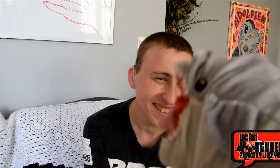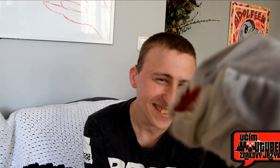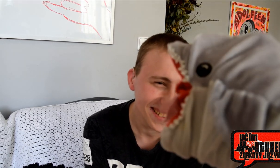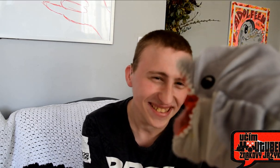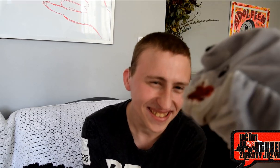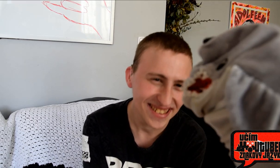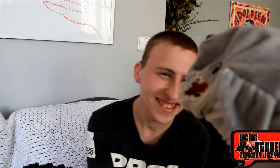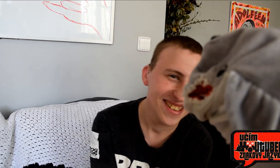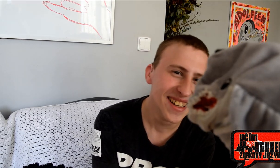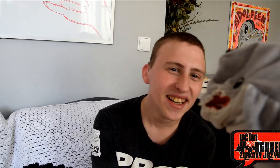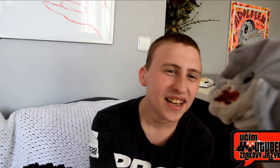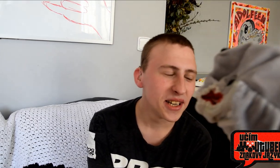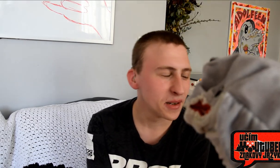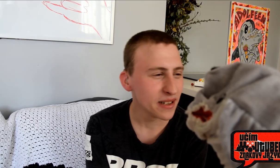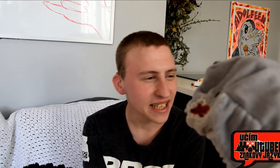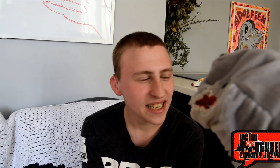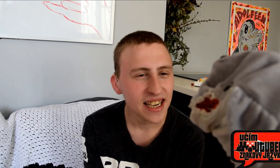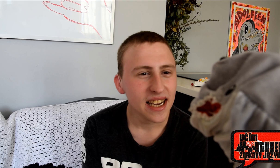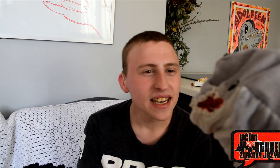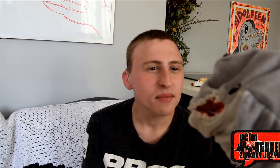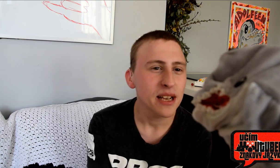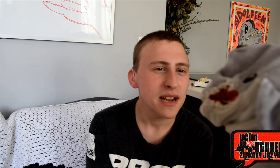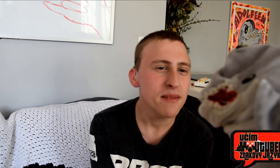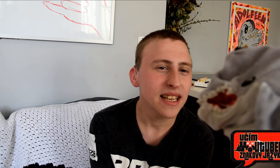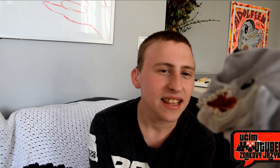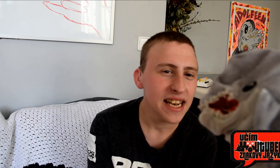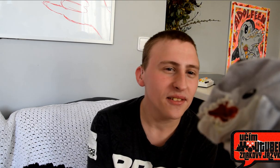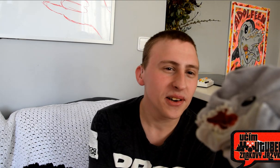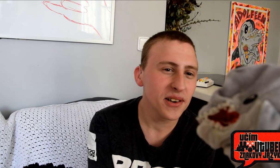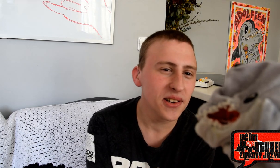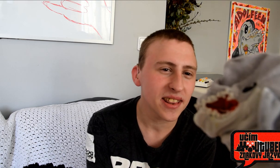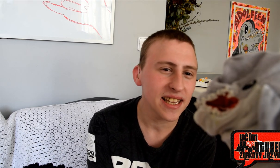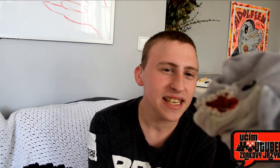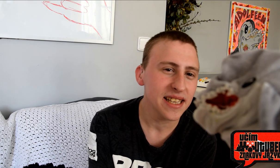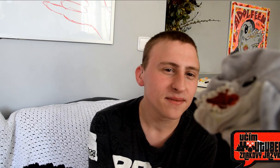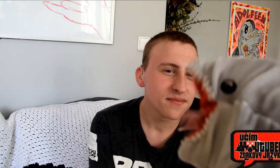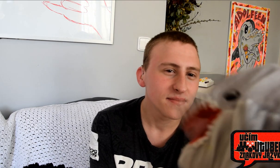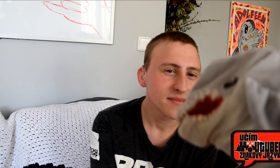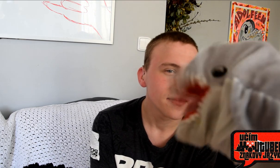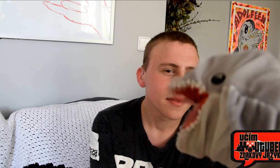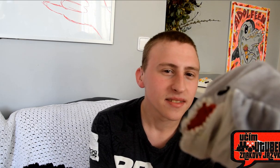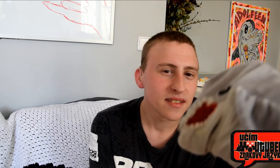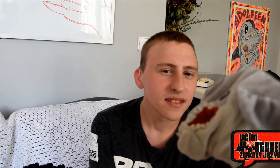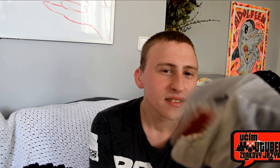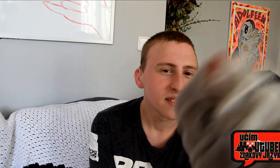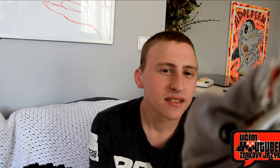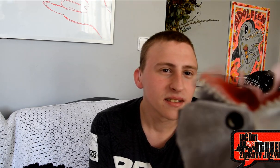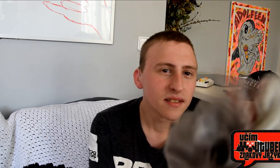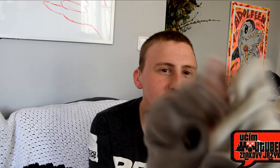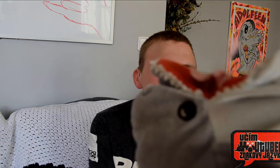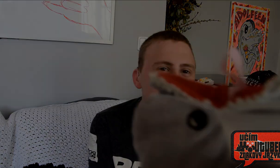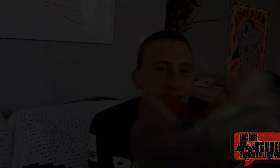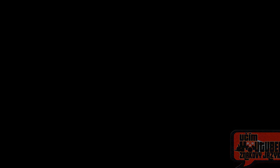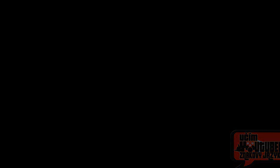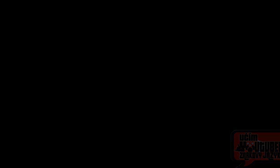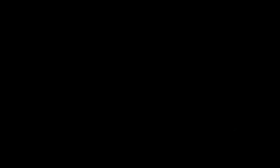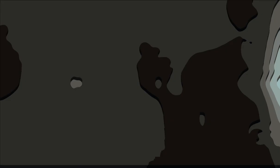lepší? Dobrý, tak přejdeme asi na odnosení. Ty vole, dobře, já jdu pro Rockstar a Rakisko!